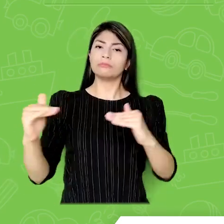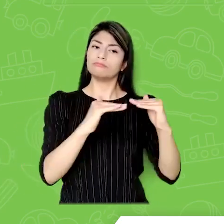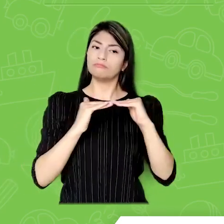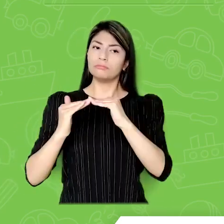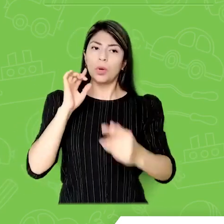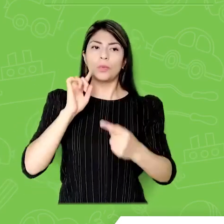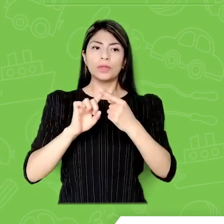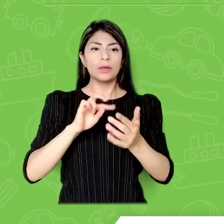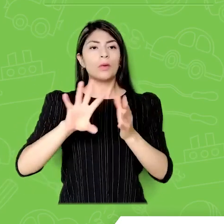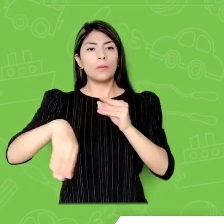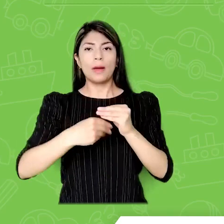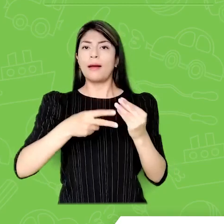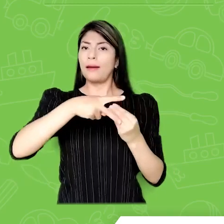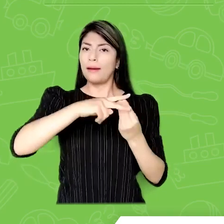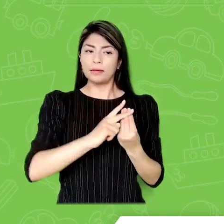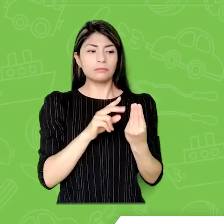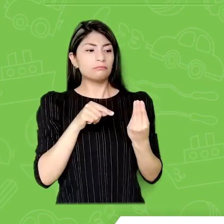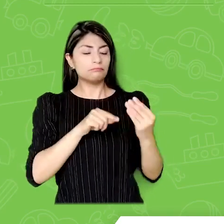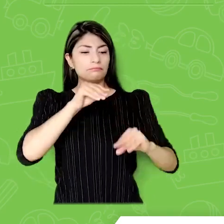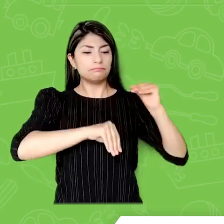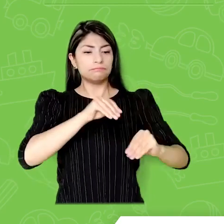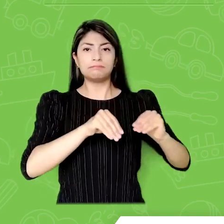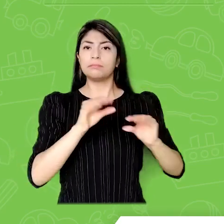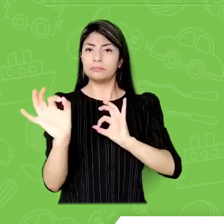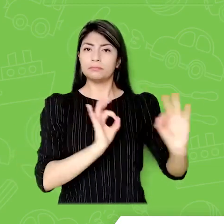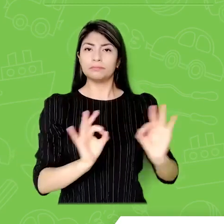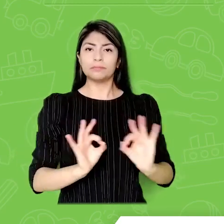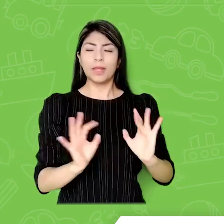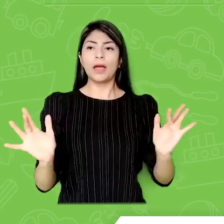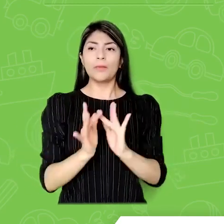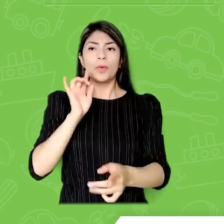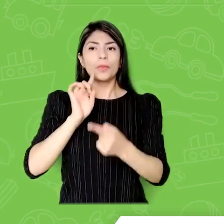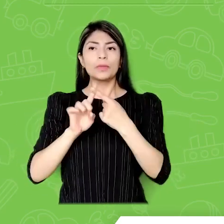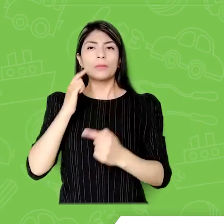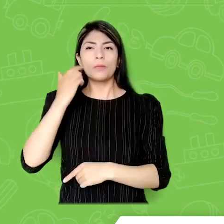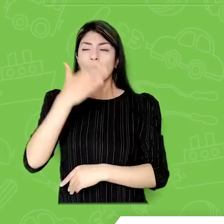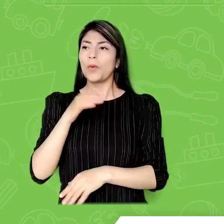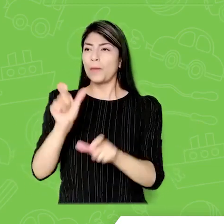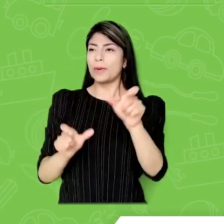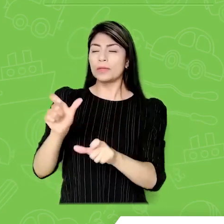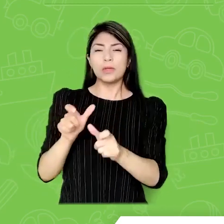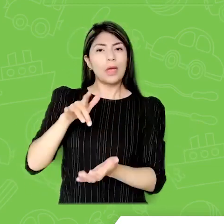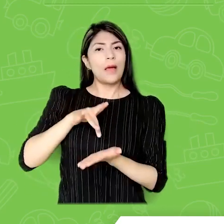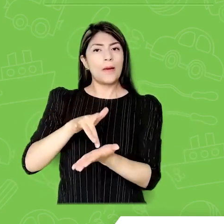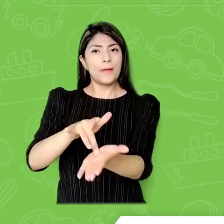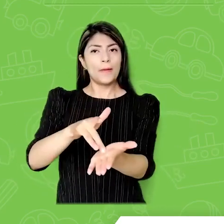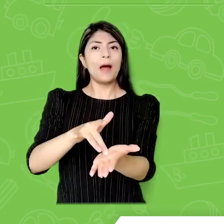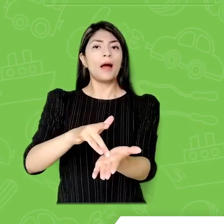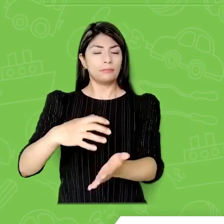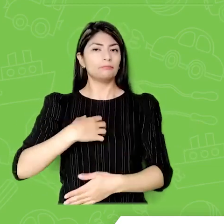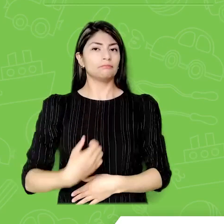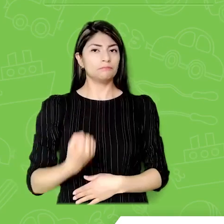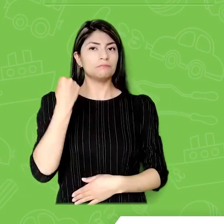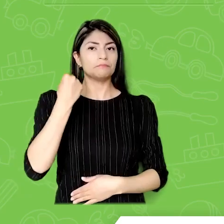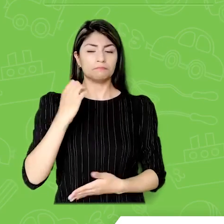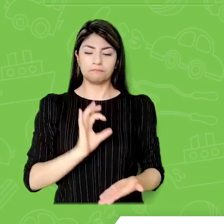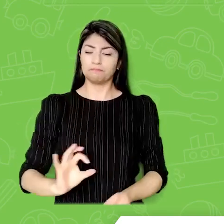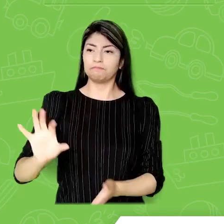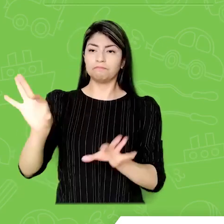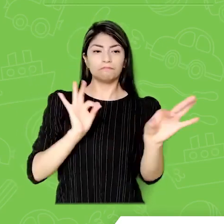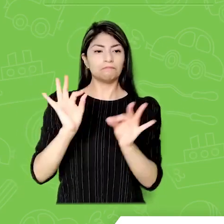para verificar la capacidad y competencias de los aspirantes, eficacia y eficiencia. El